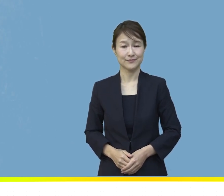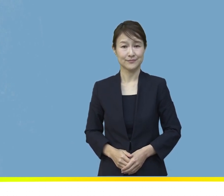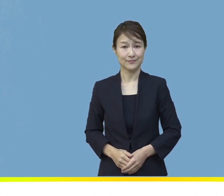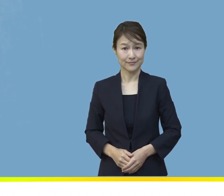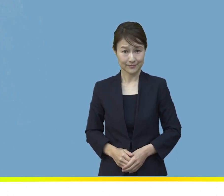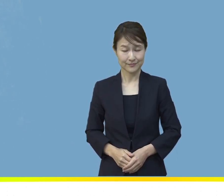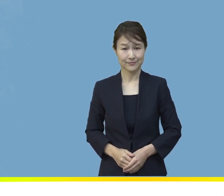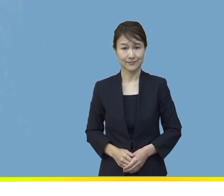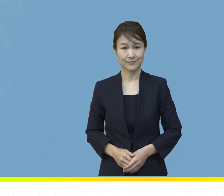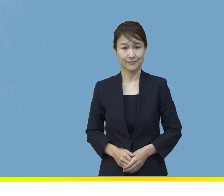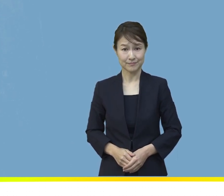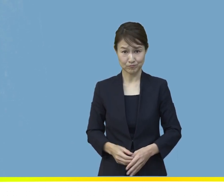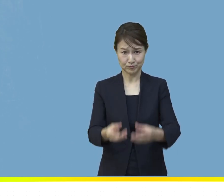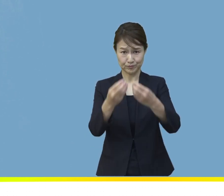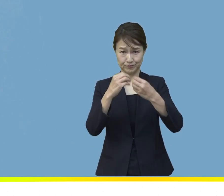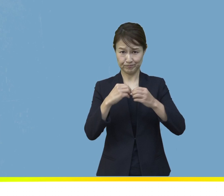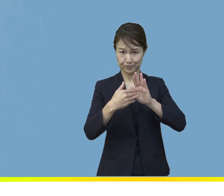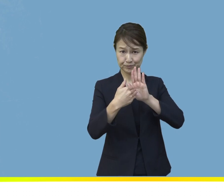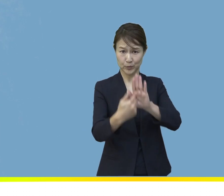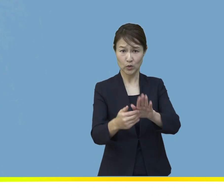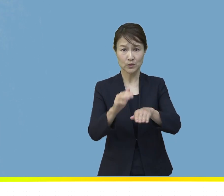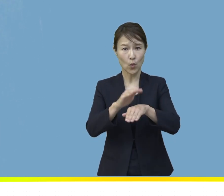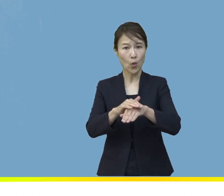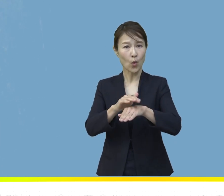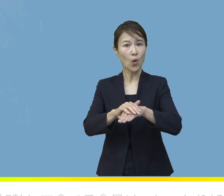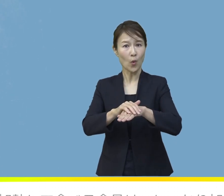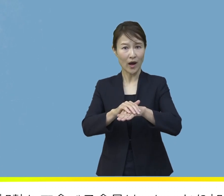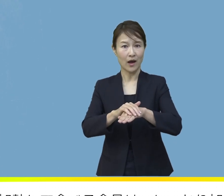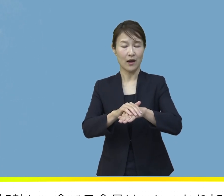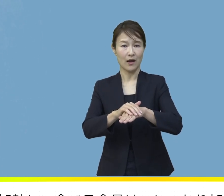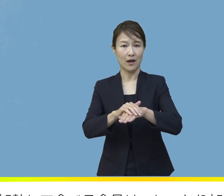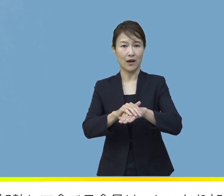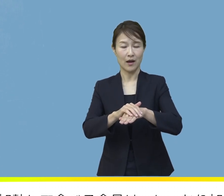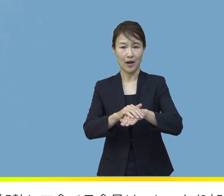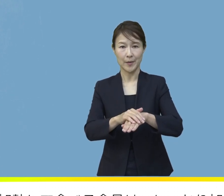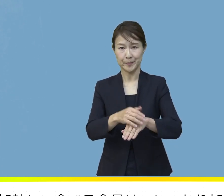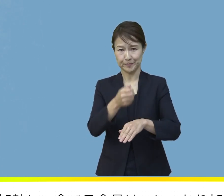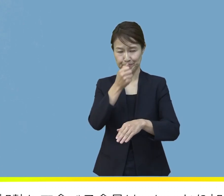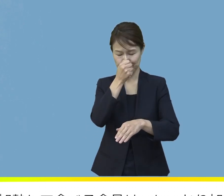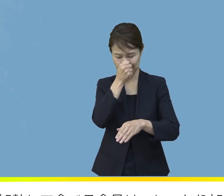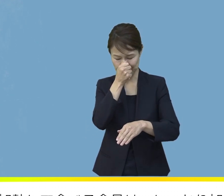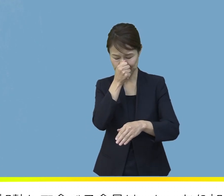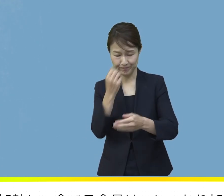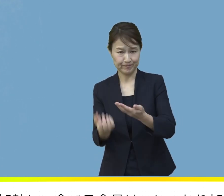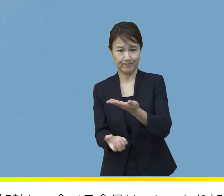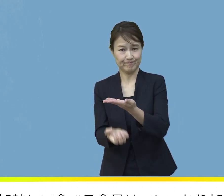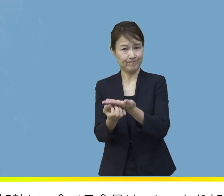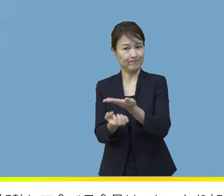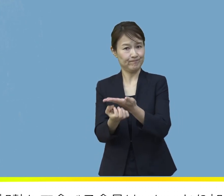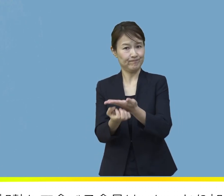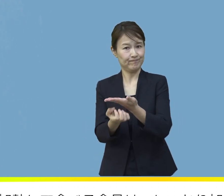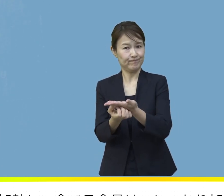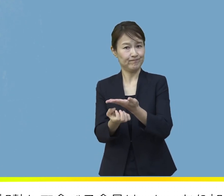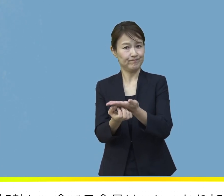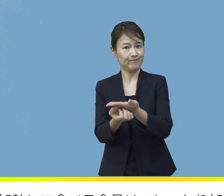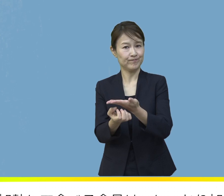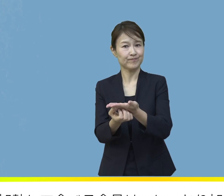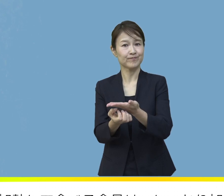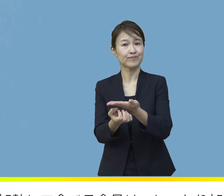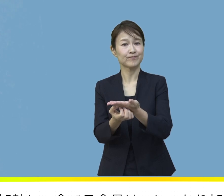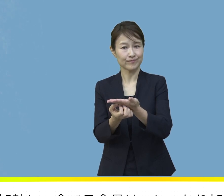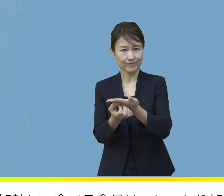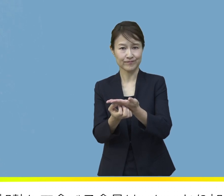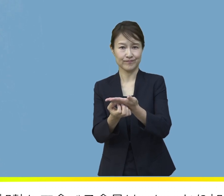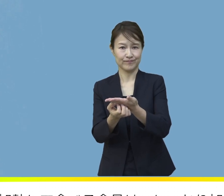ノロウイル食中毒を防ぐために加熱して食べる食品はしっかり加熱し